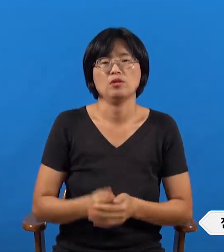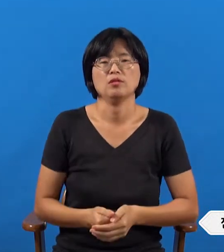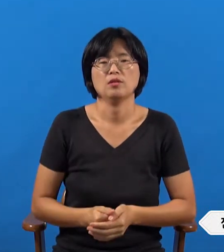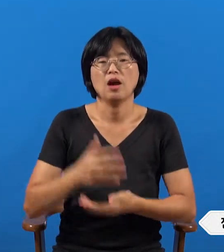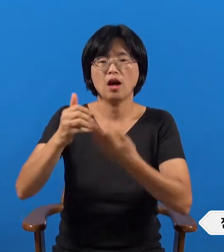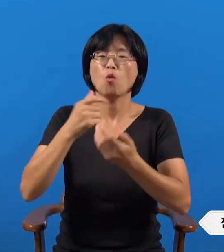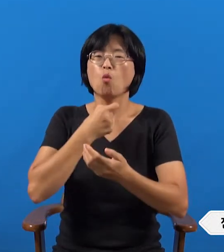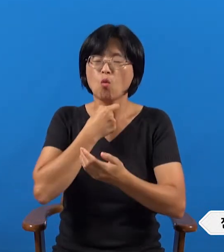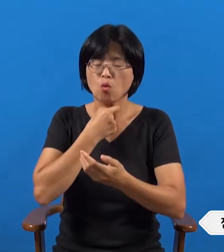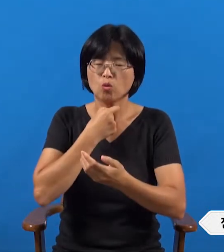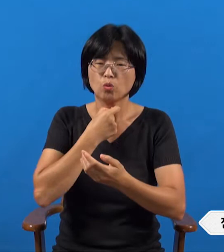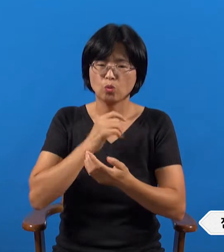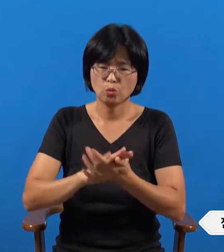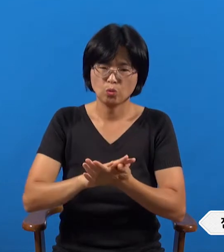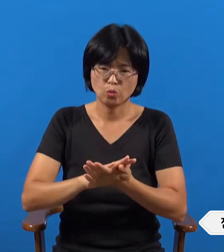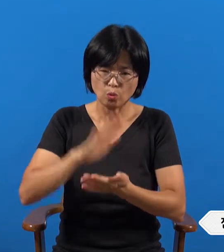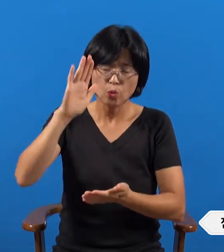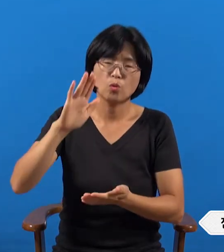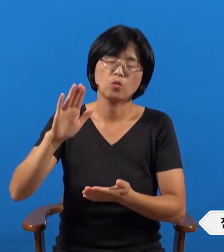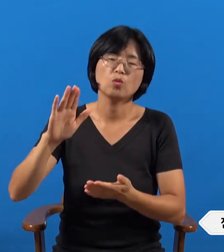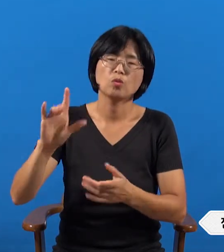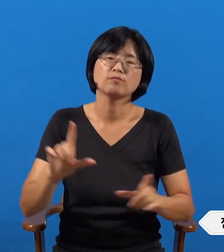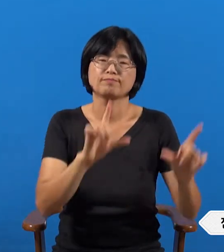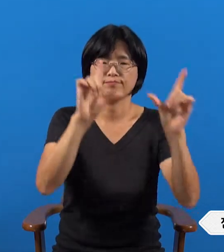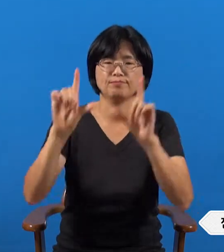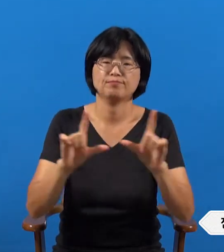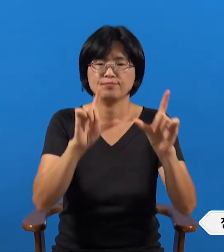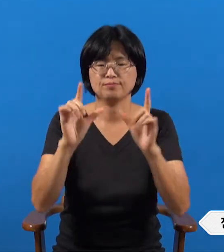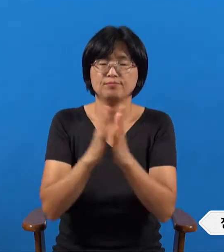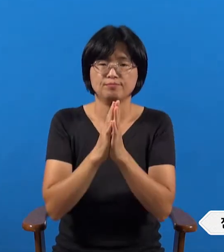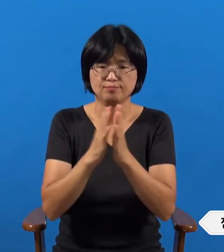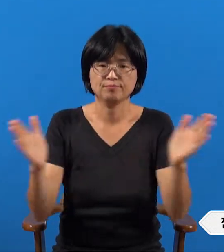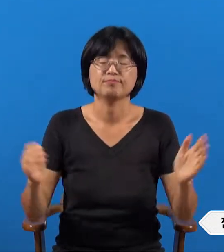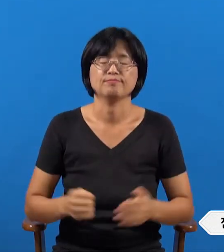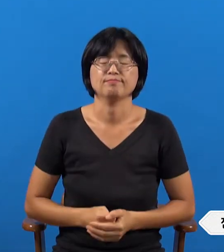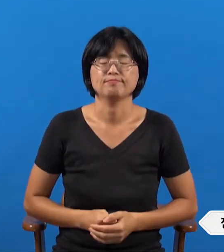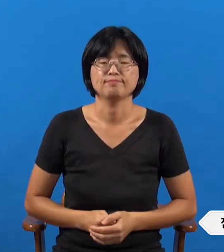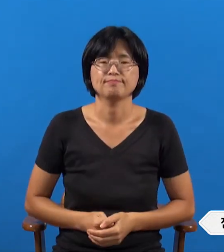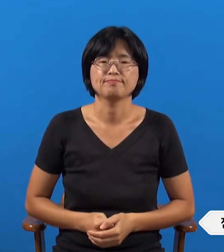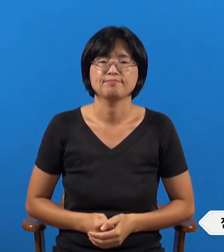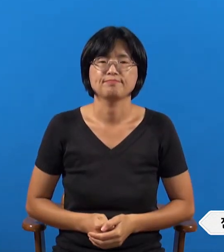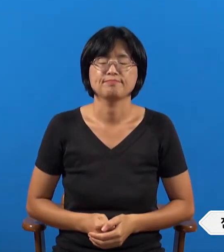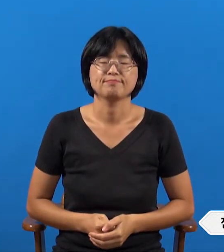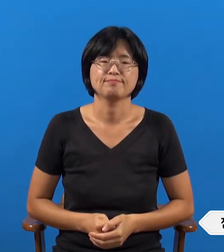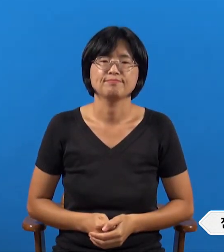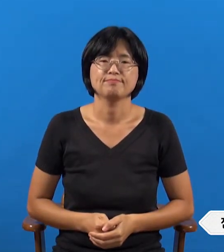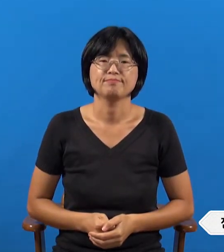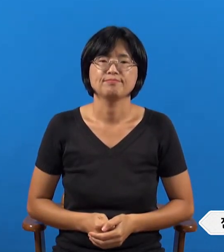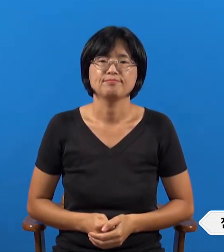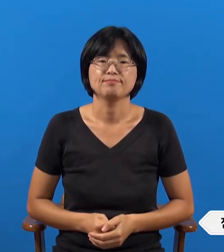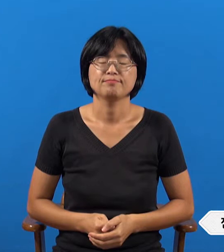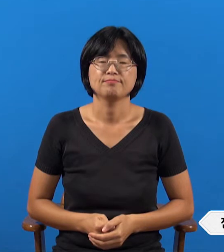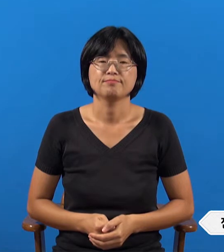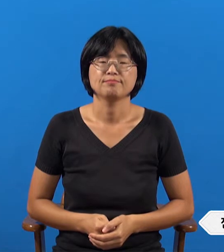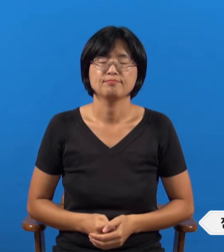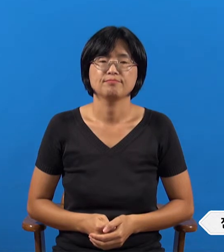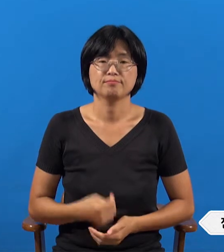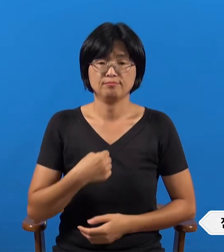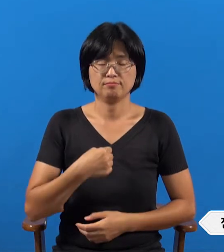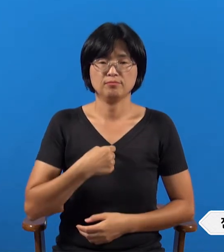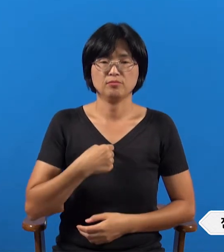놀라운 사람으로 바뀌어지는 삶의 모습을 그의 삶을 통해 우리는 발견하게